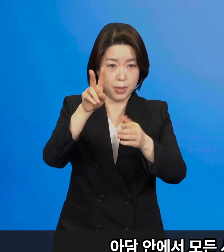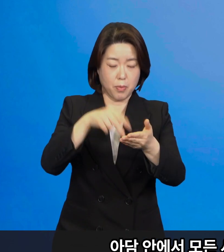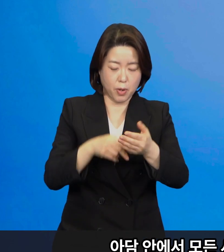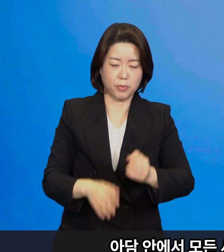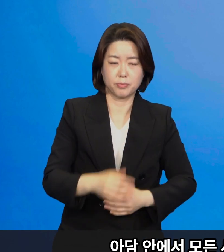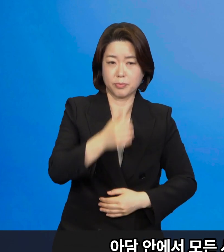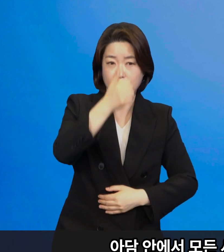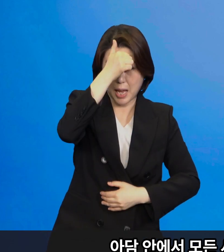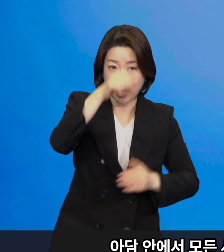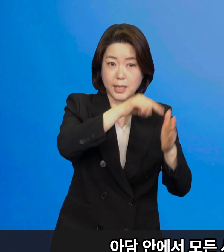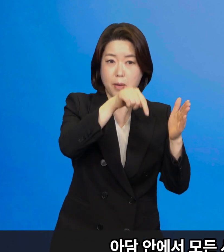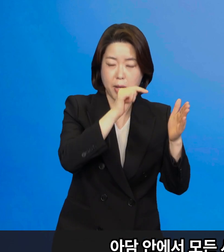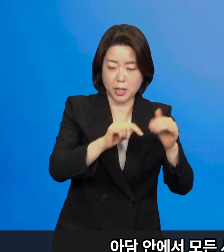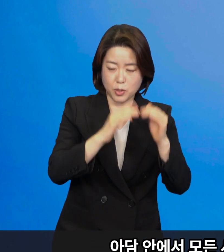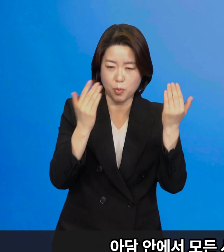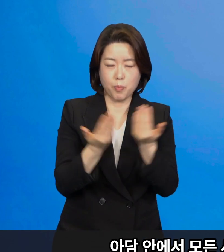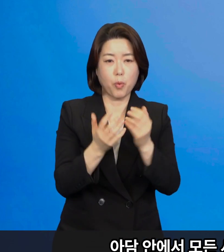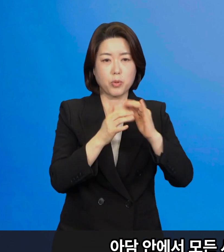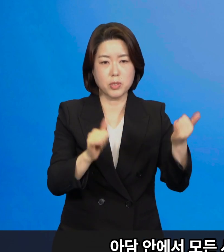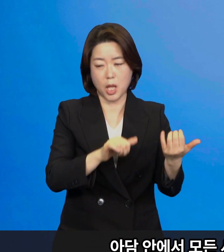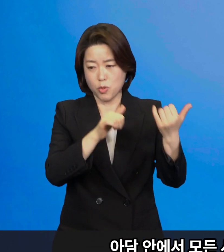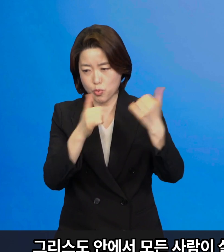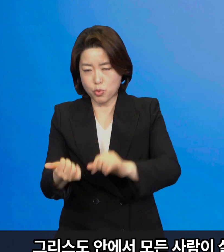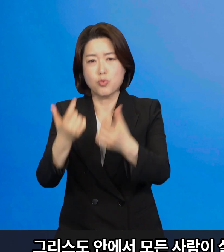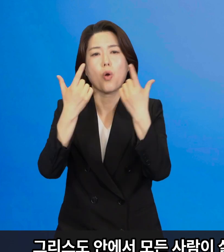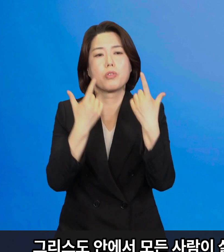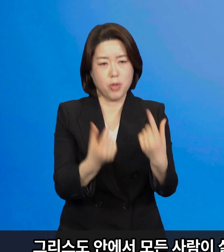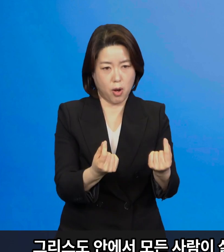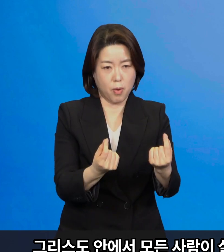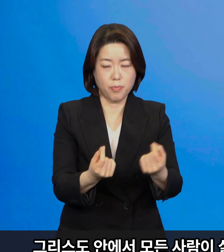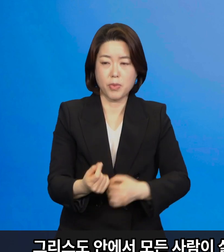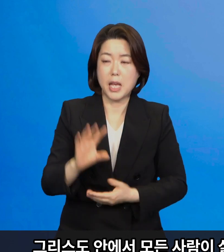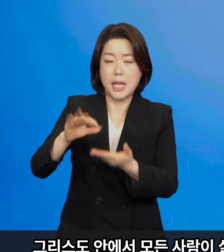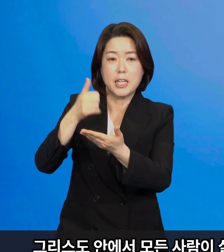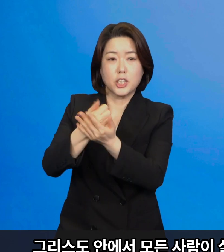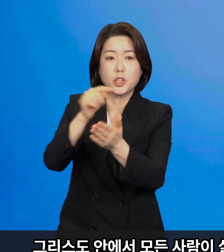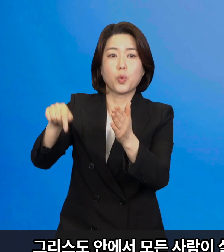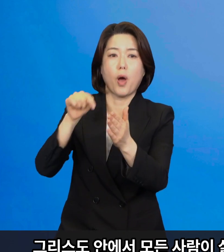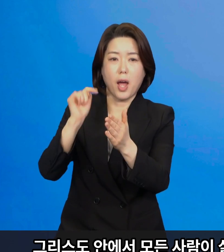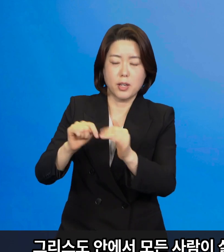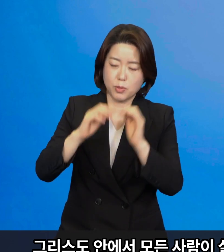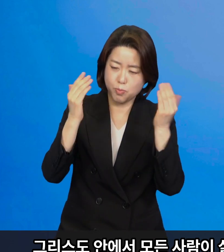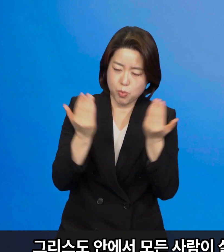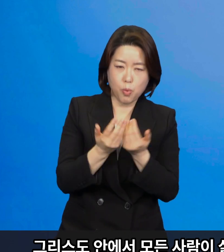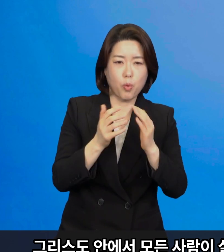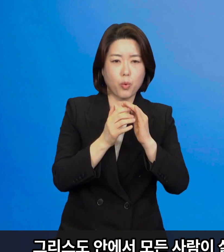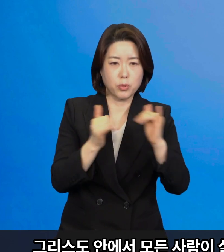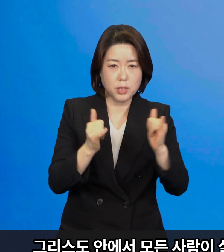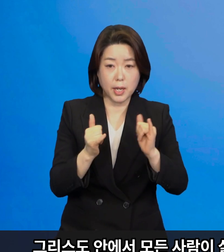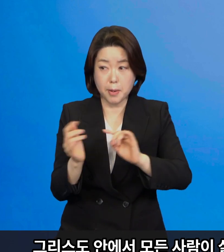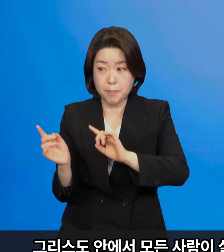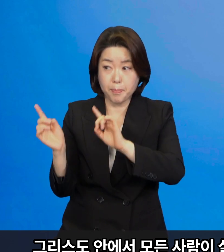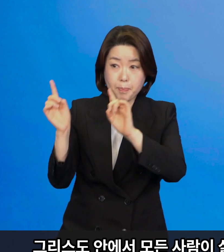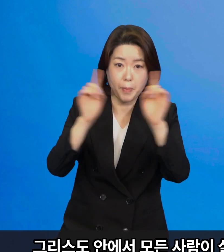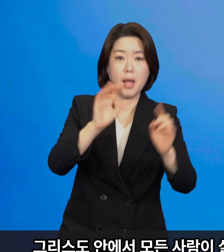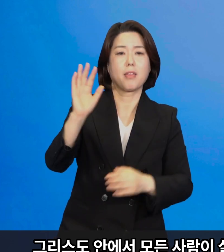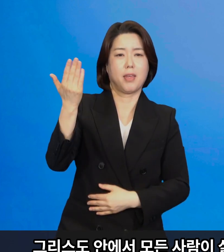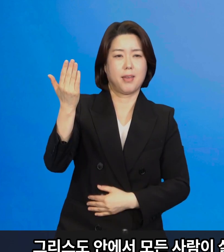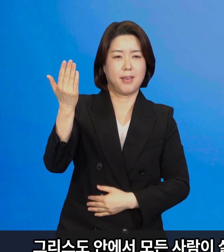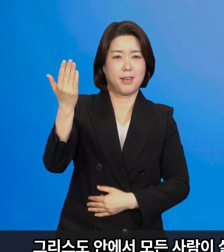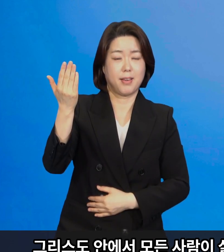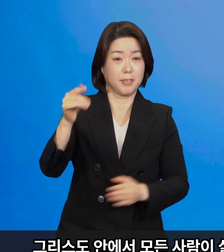안에서 모든 사람이 죽는 것과 같이 그리스도 안에서 모든 사람이 살아나게 될